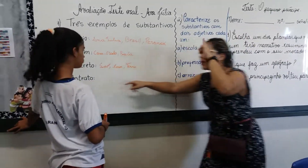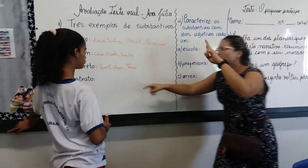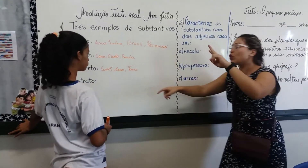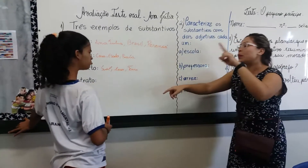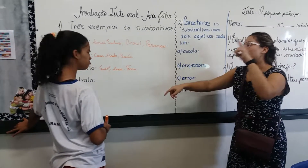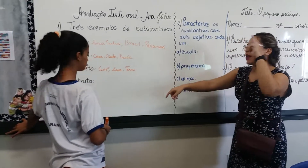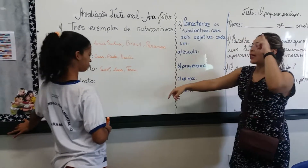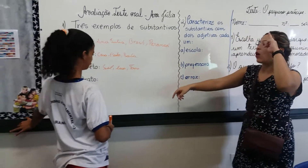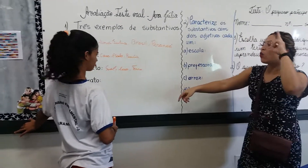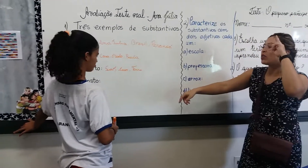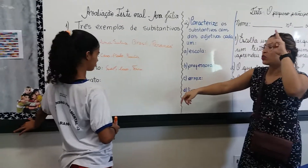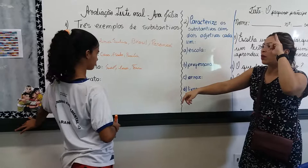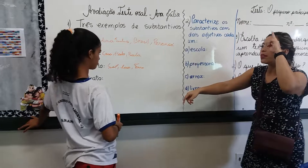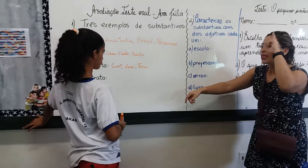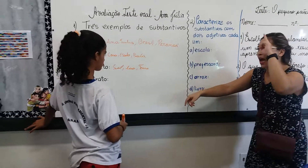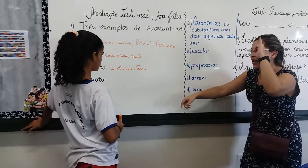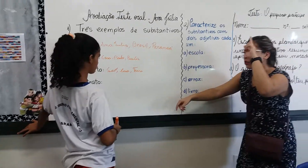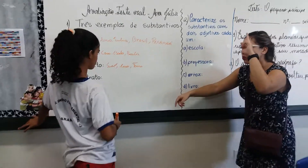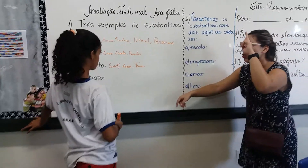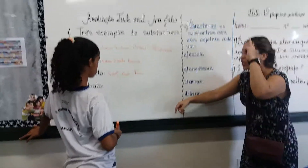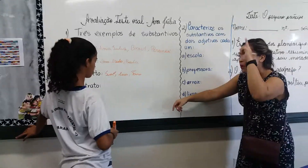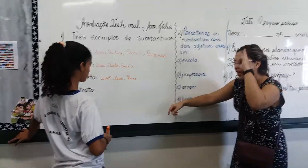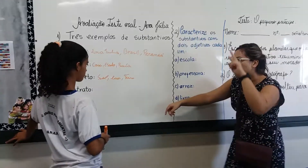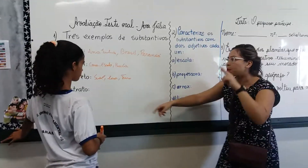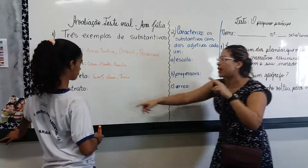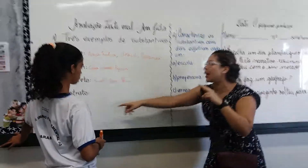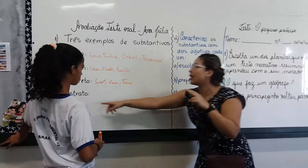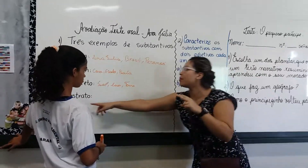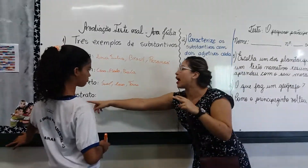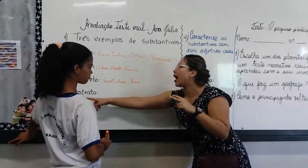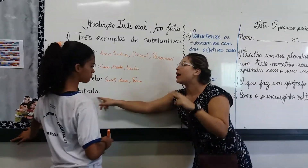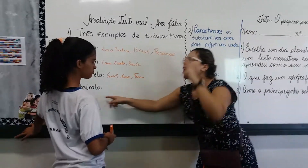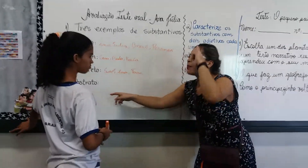Parabéns. Vou explicar pra ela qual é o conceito de abstrato. Eu já expliquei, mas pra ela relembrar.